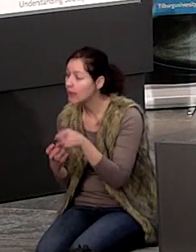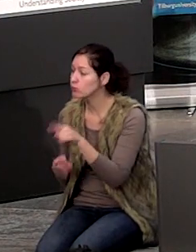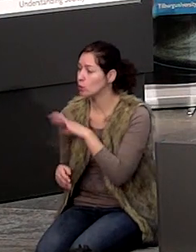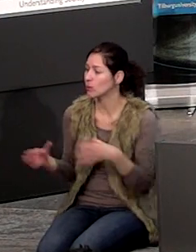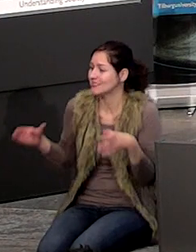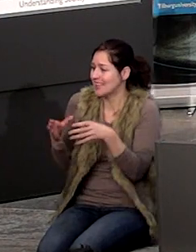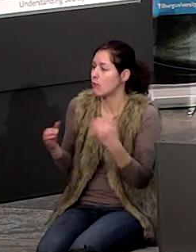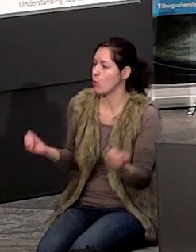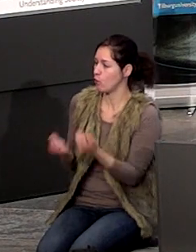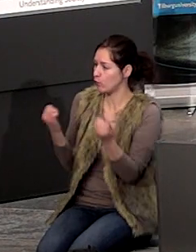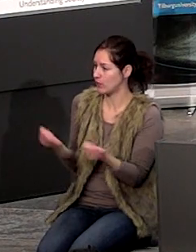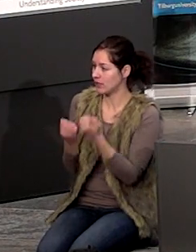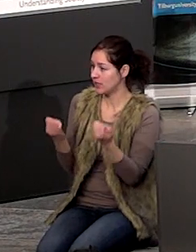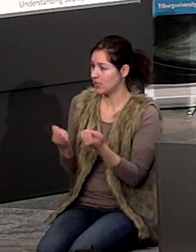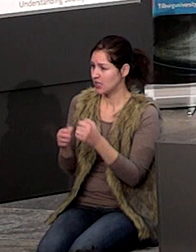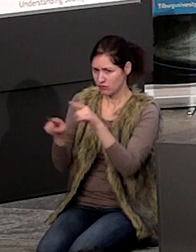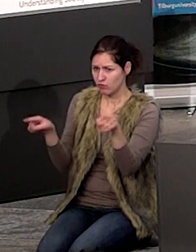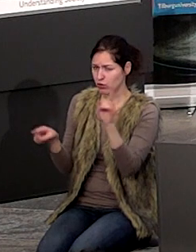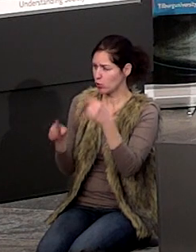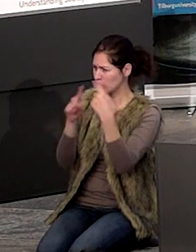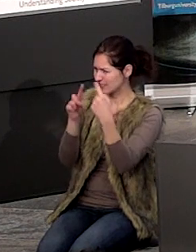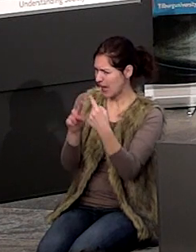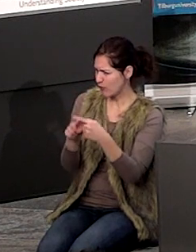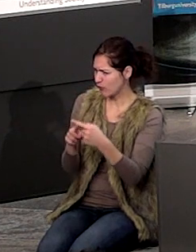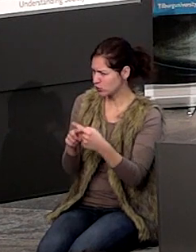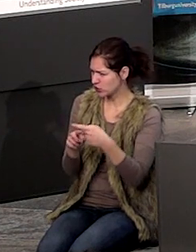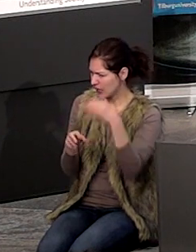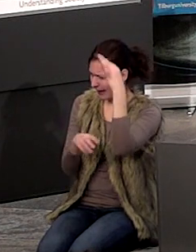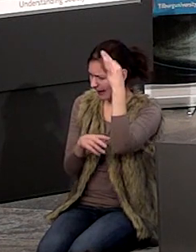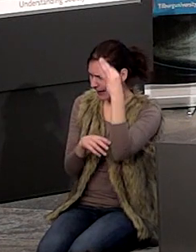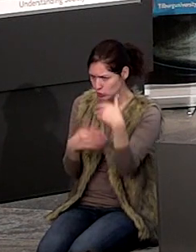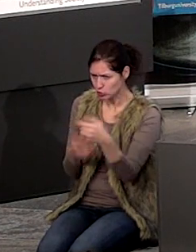Ik weet niet of er worden er nog rijtjes geleerd en tafeltjes gestampt en dat soort